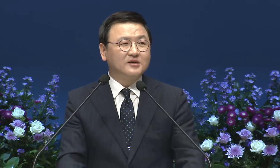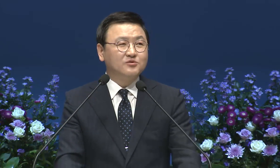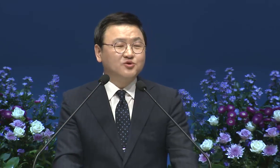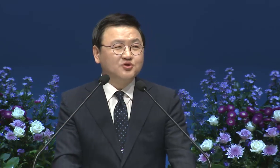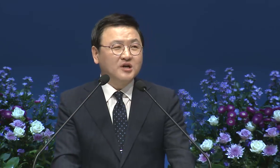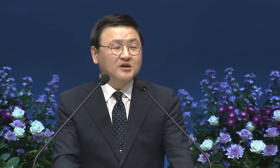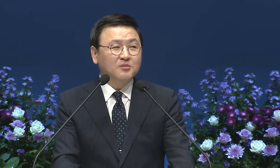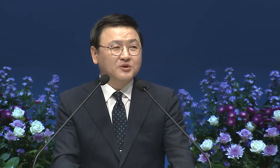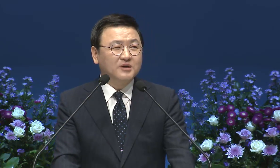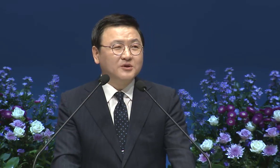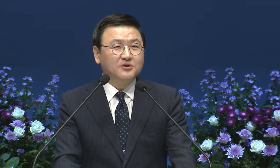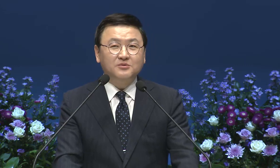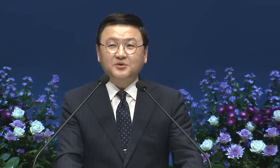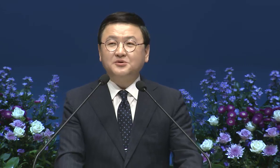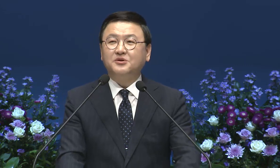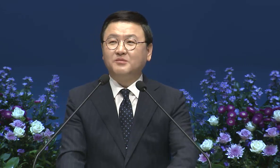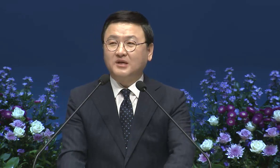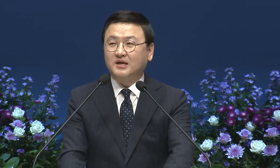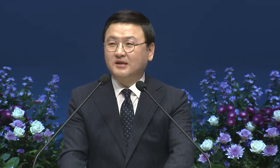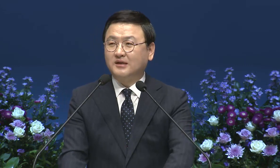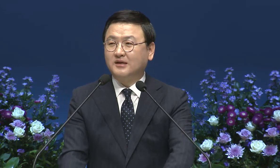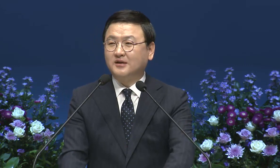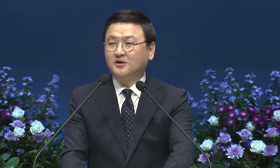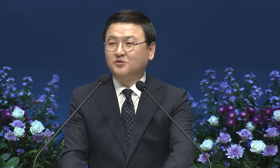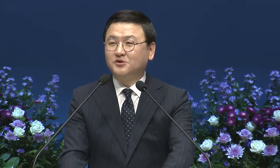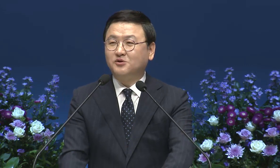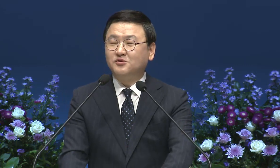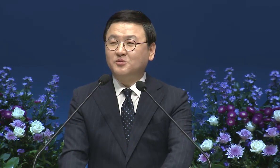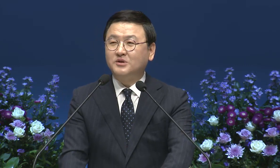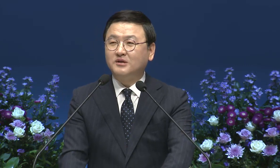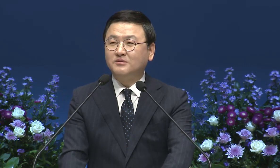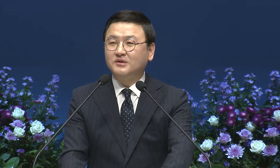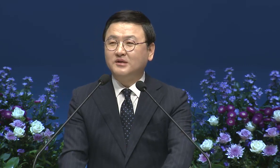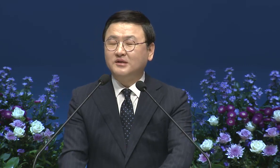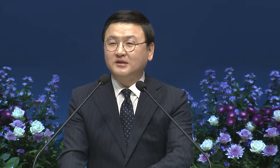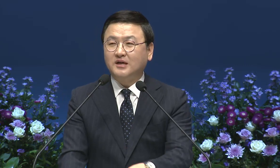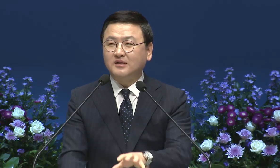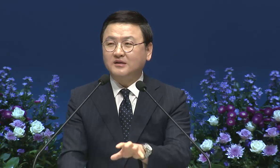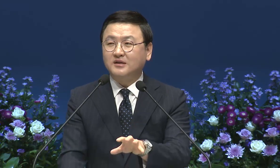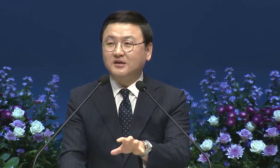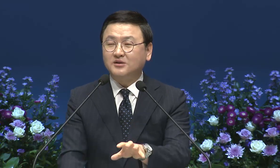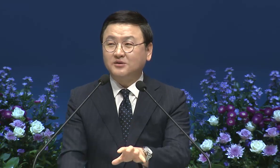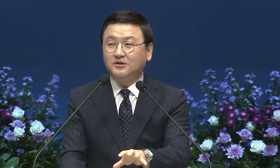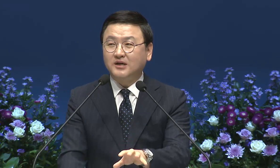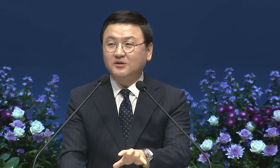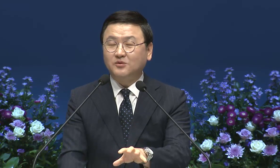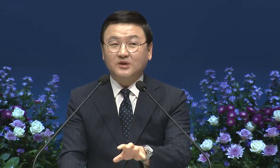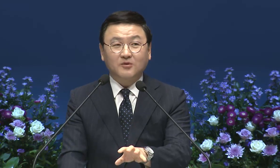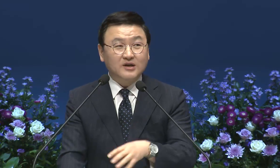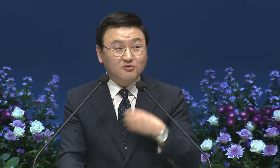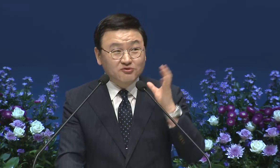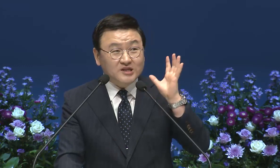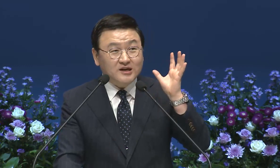좀 주의할 게 뭐냐면 여러분 표정입니다. 우리 정지원 목사님이 강대상에 서거나 또 대화할 때